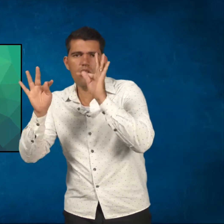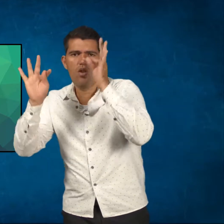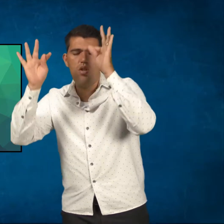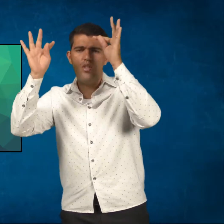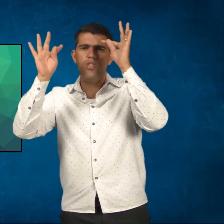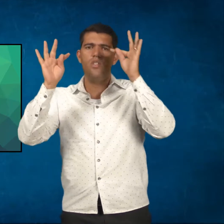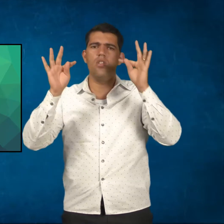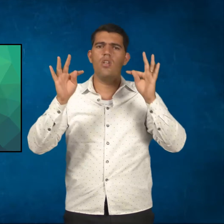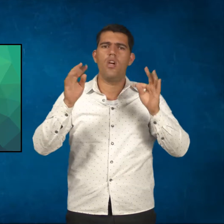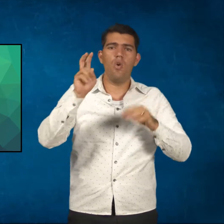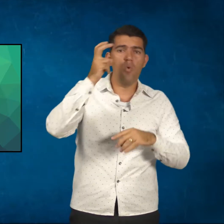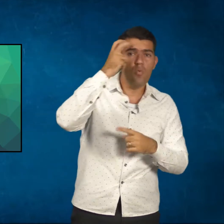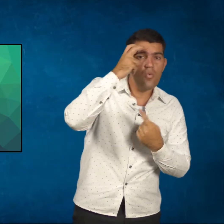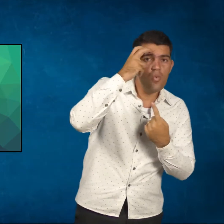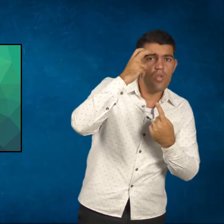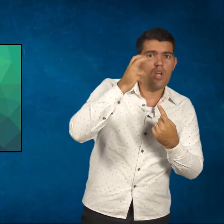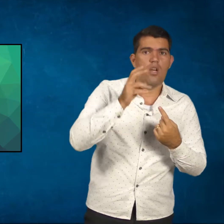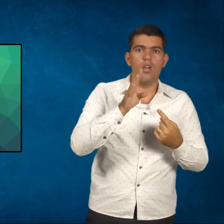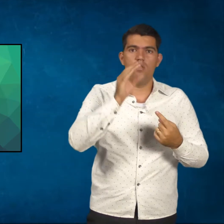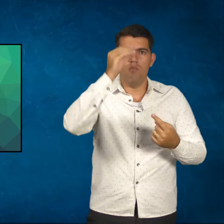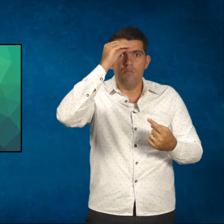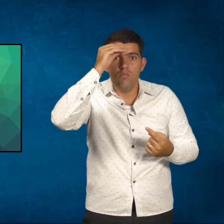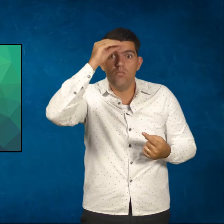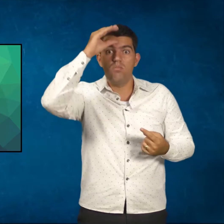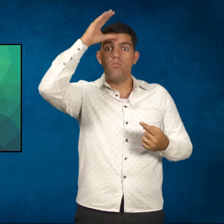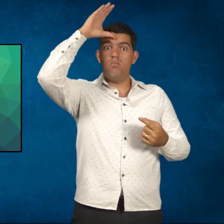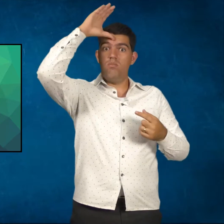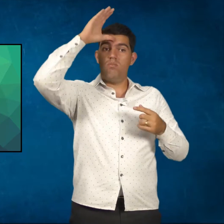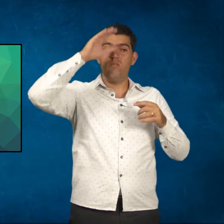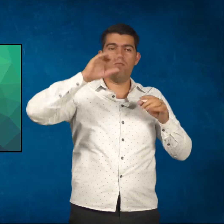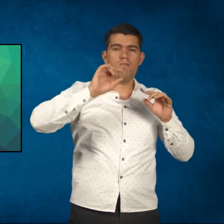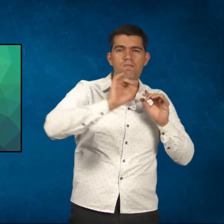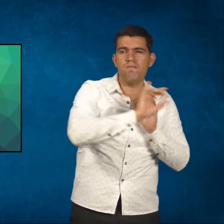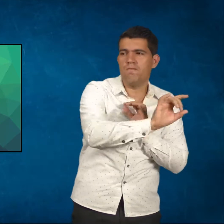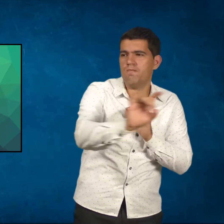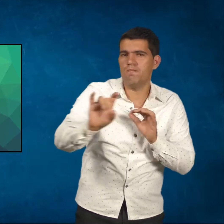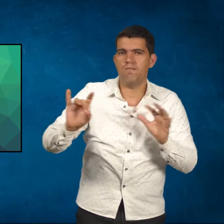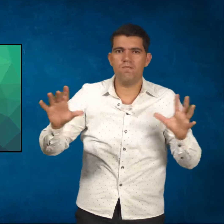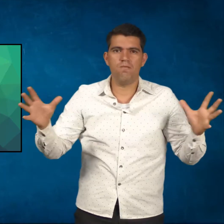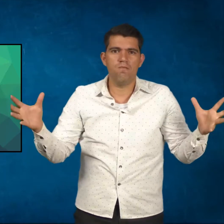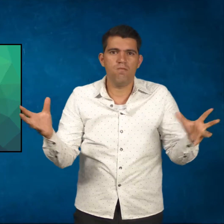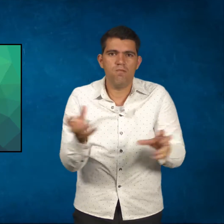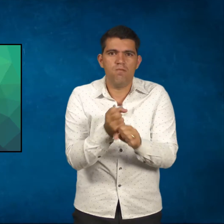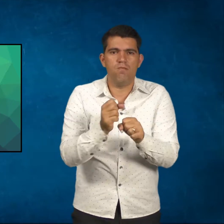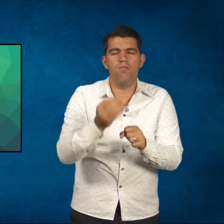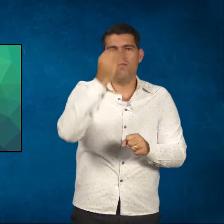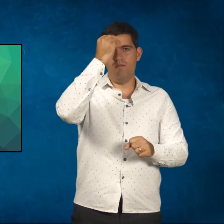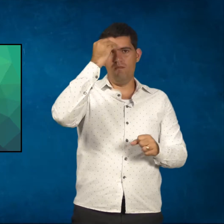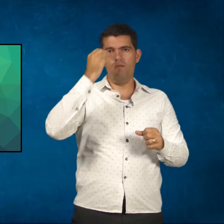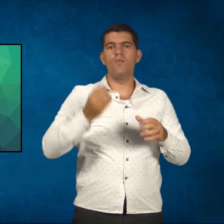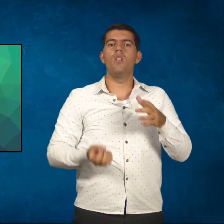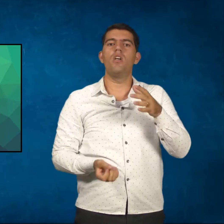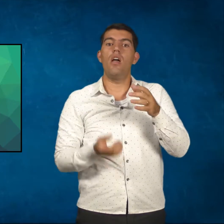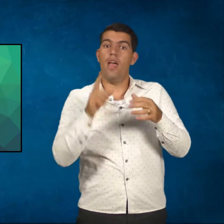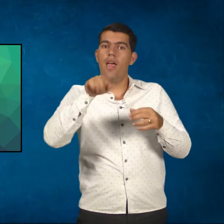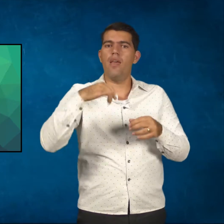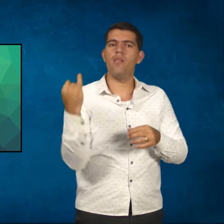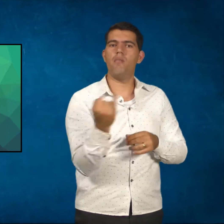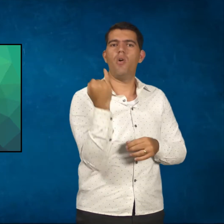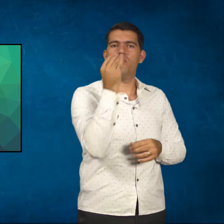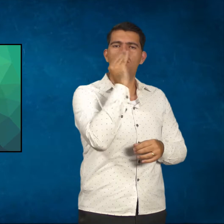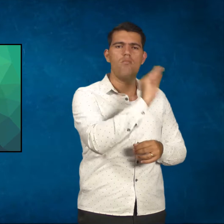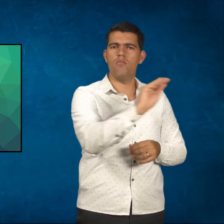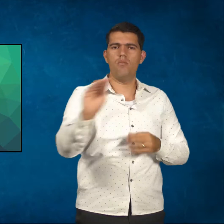tecnologia, cultura e conhecimentos específicos, que são indispensáveis, evidentemente, ao desenvolvimento